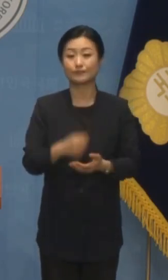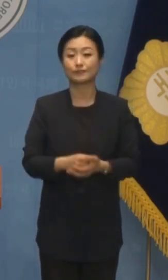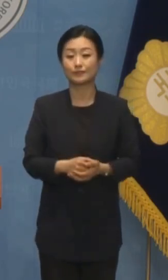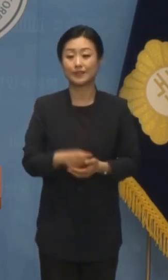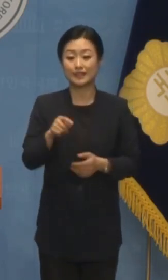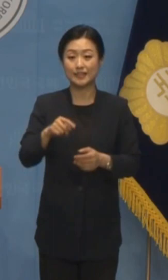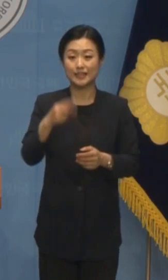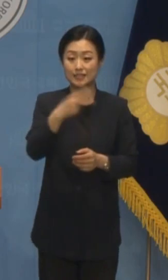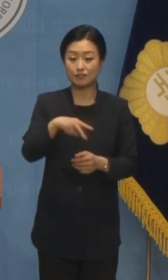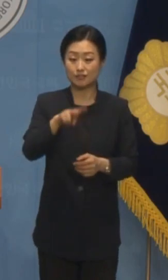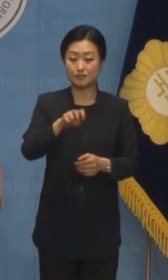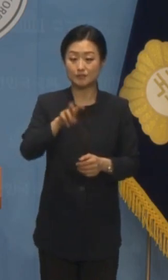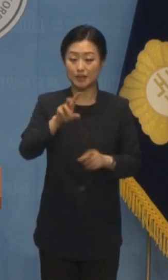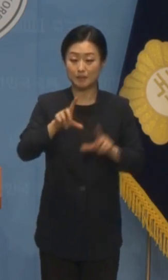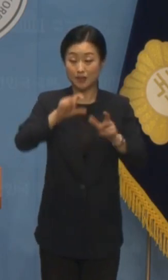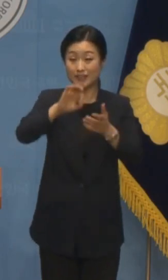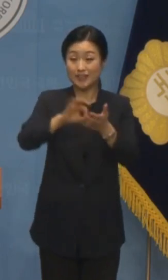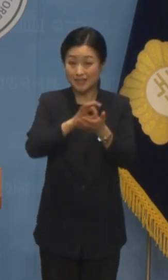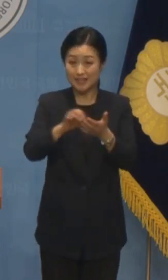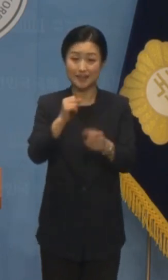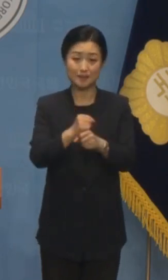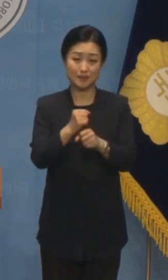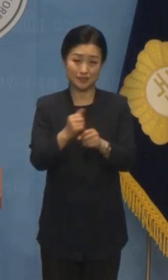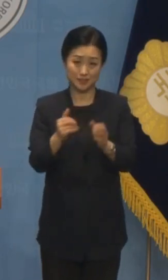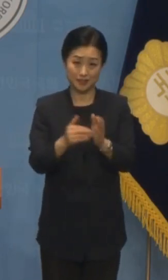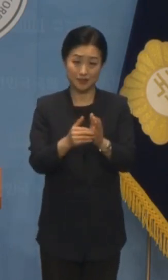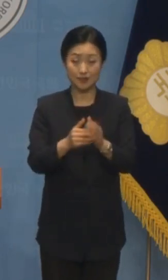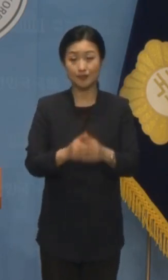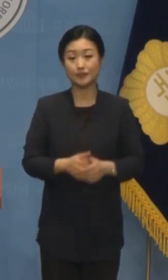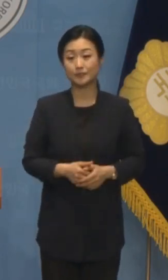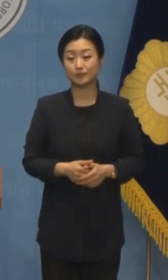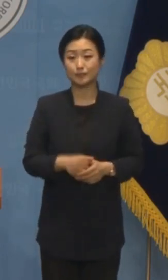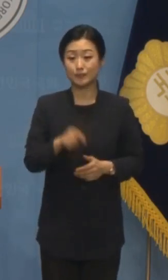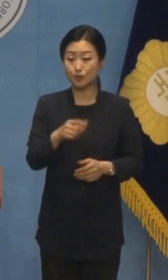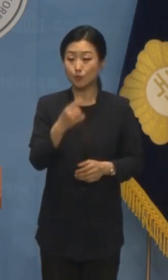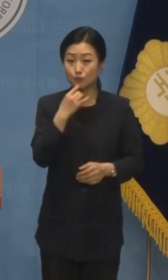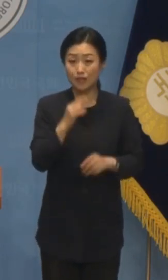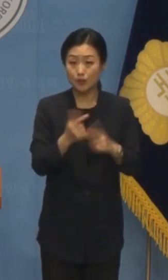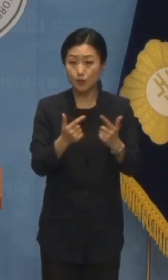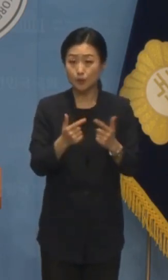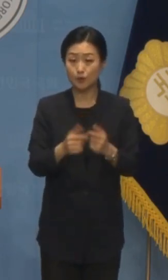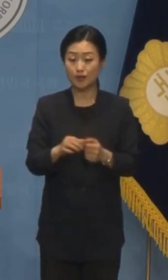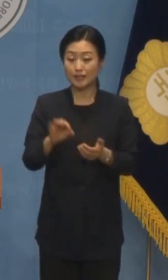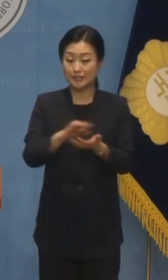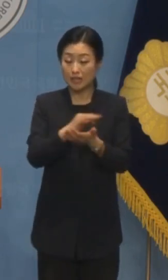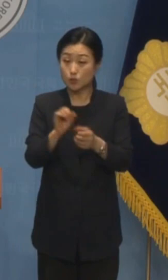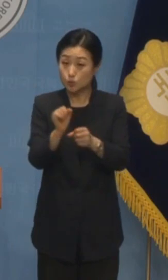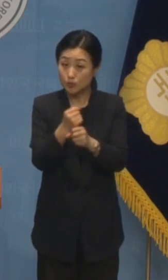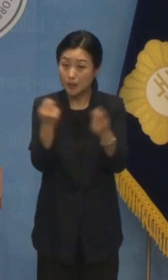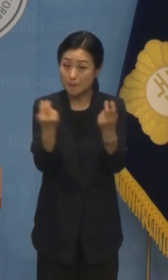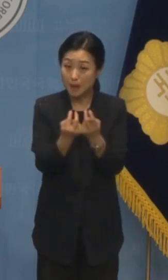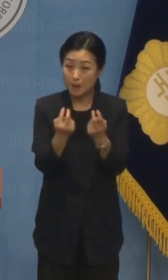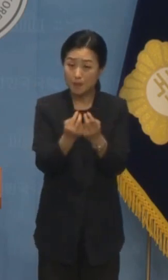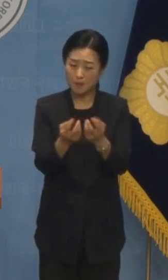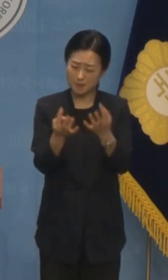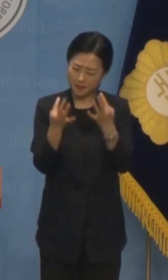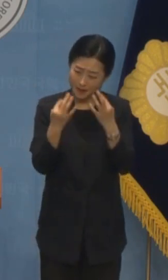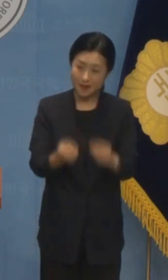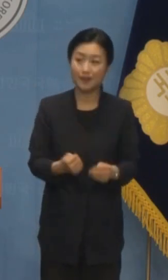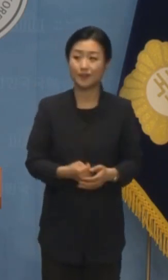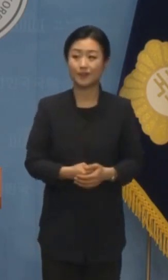이게 2023년 예산에서 벌어진 일입니다. 이거 말고도 재정지표를 조작하는 방법은